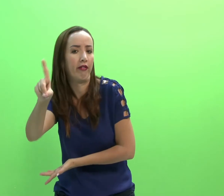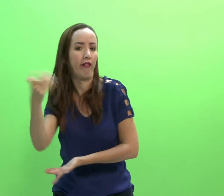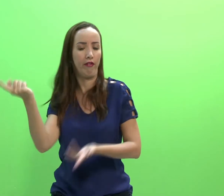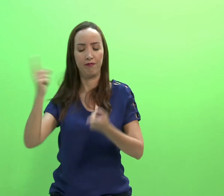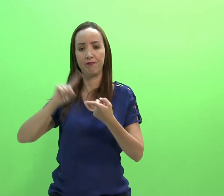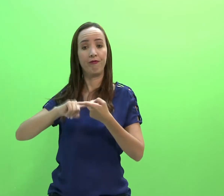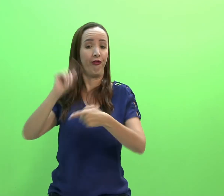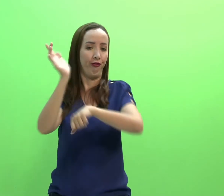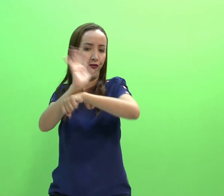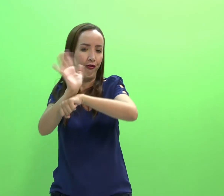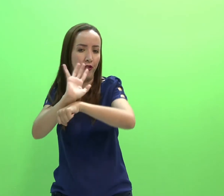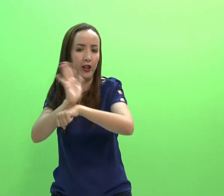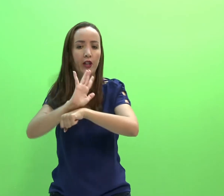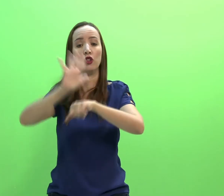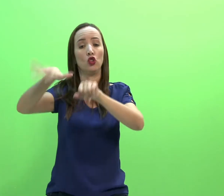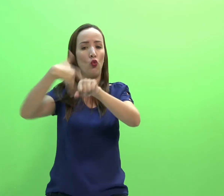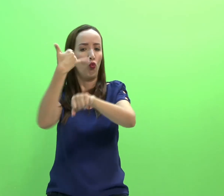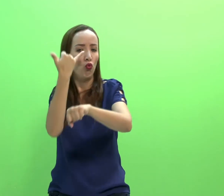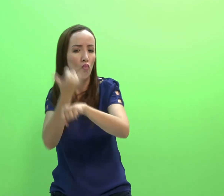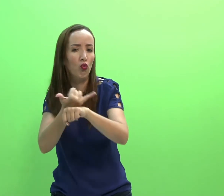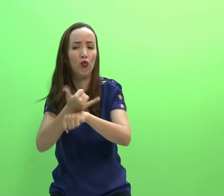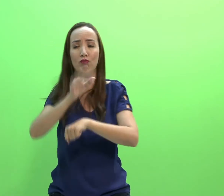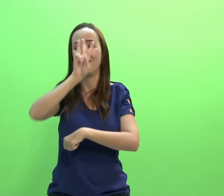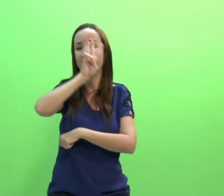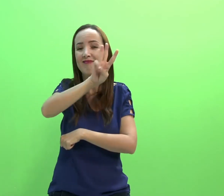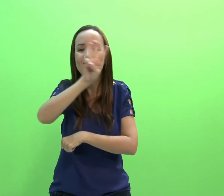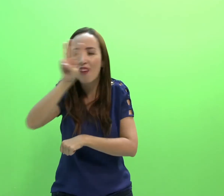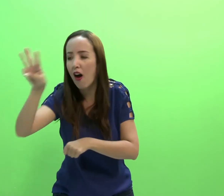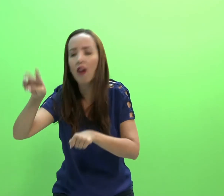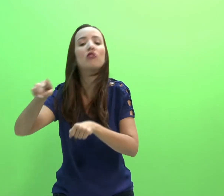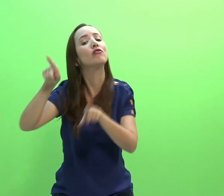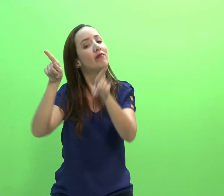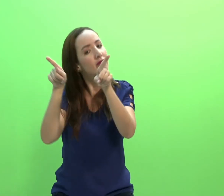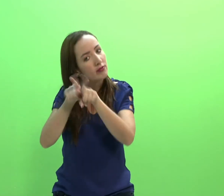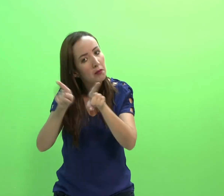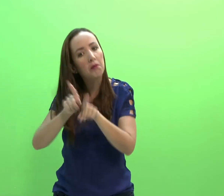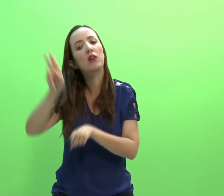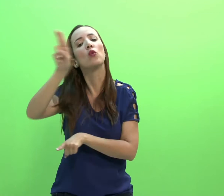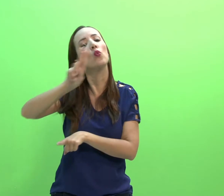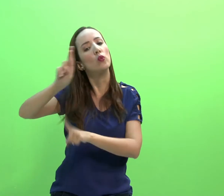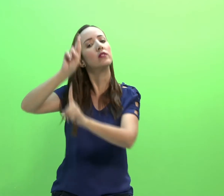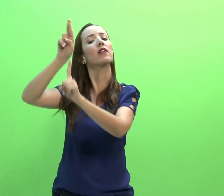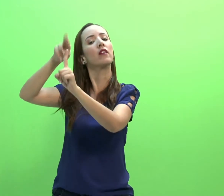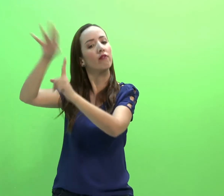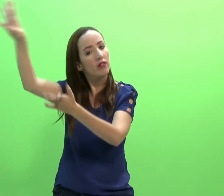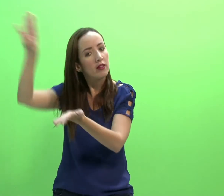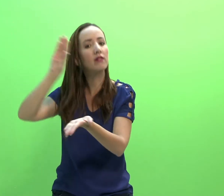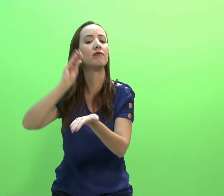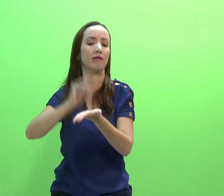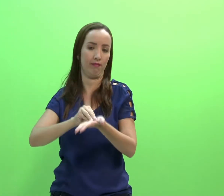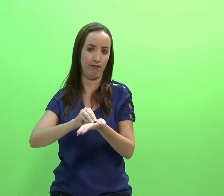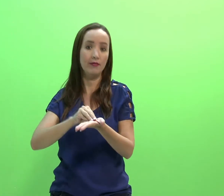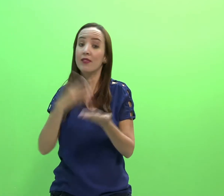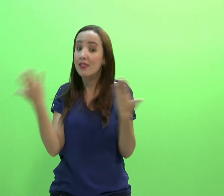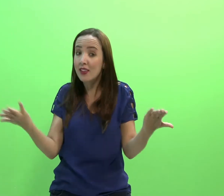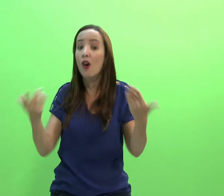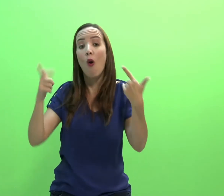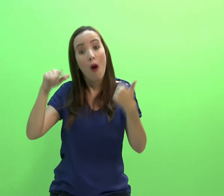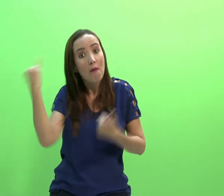de referência, podemos ter de internet, DVD, YouTube, dentre outros. Tudo isso